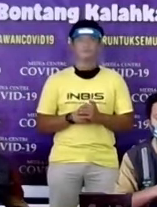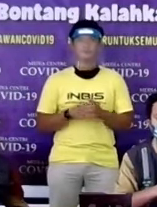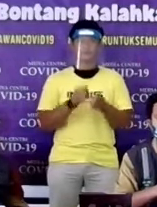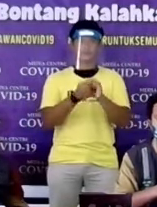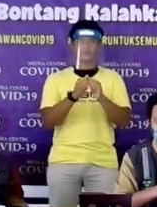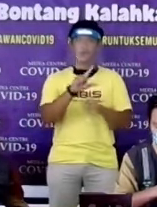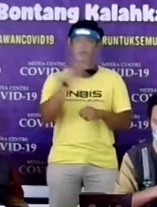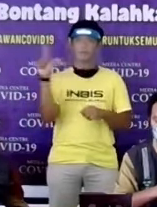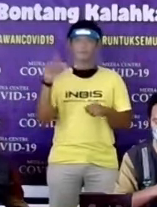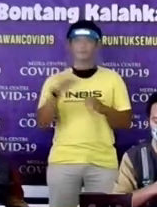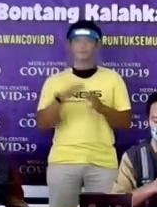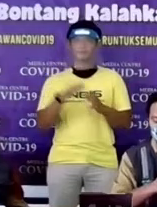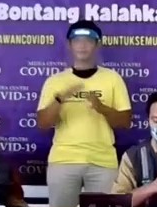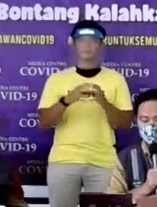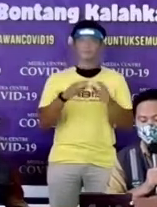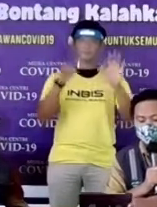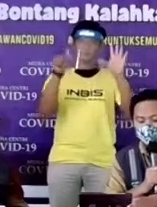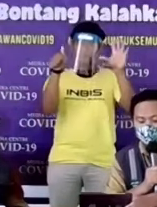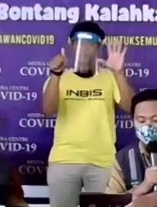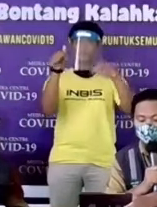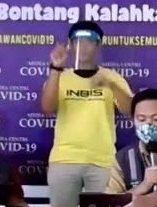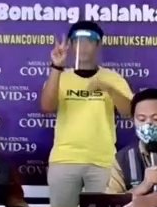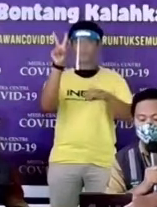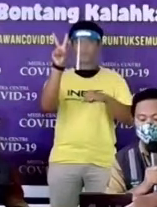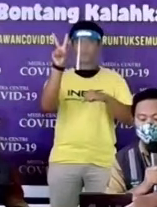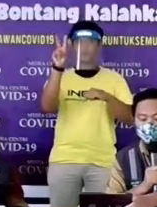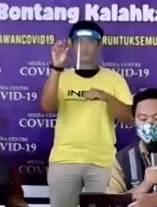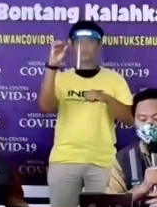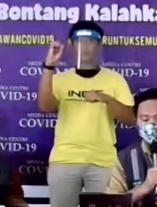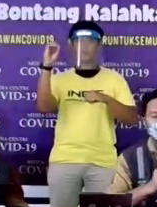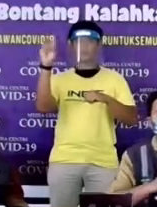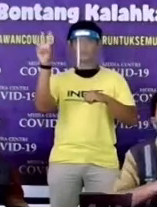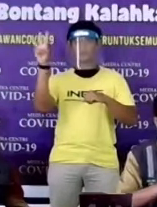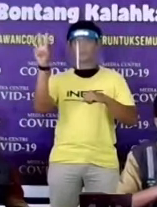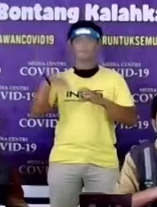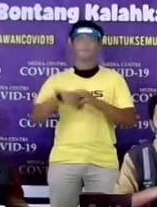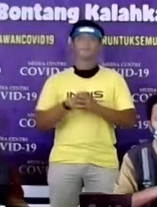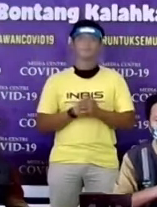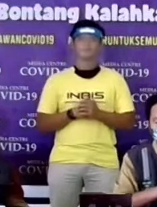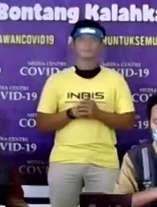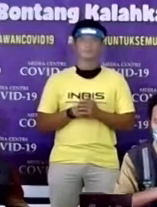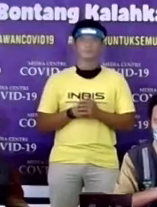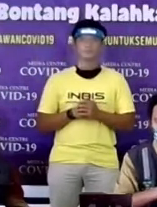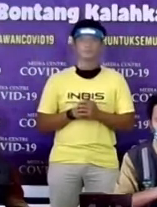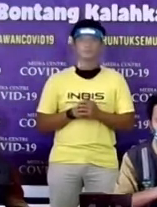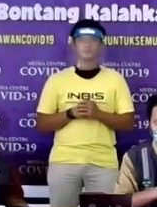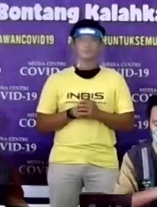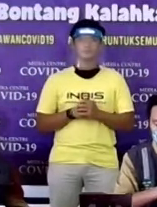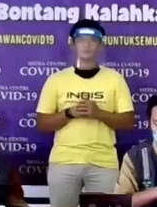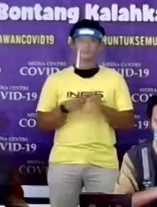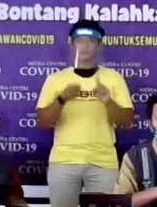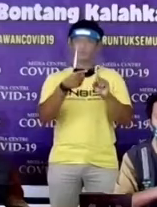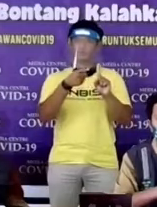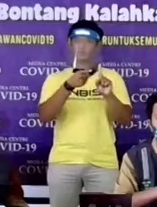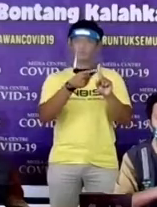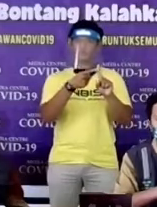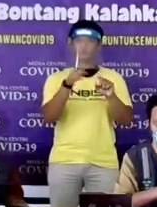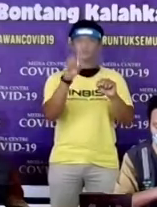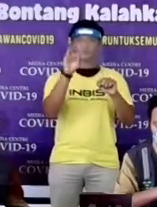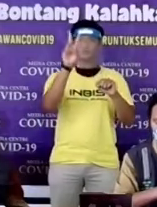20323t dilakukan ah untuk pasien yang dirawat untuk kasus positif ada 29 kasus yang